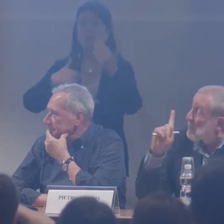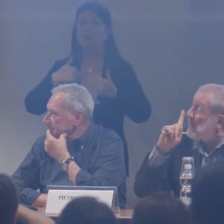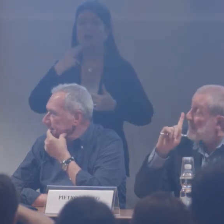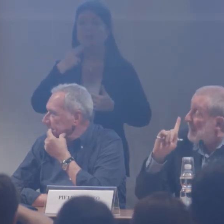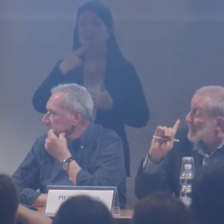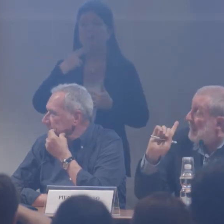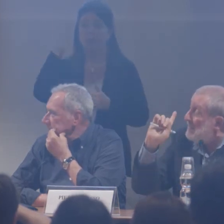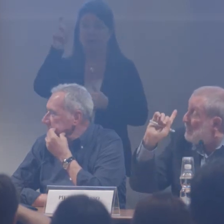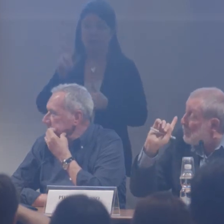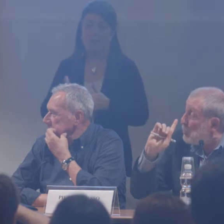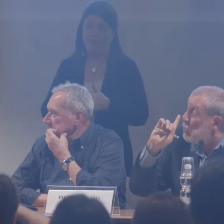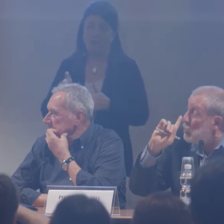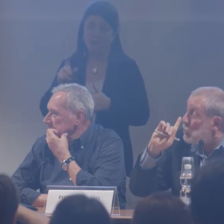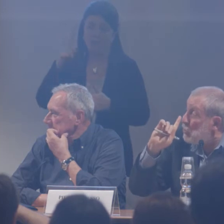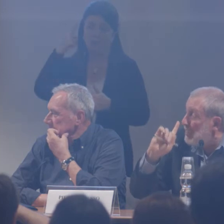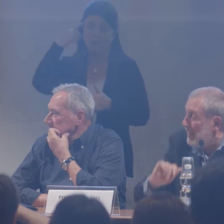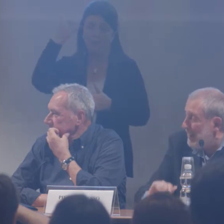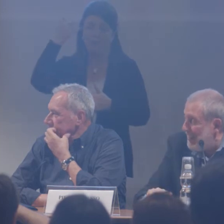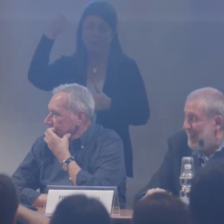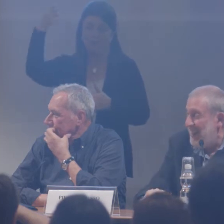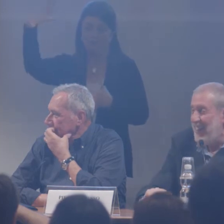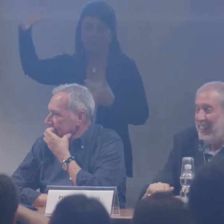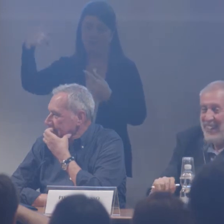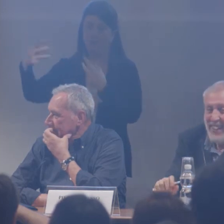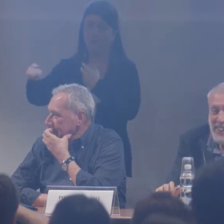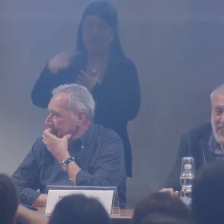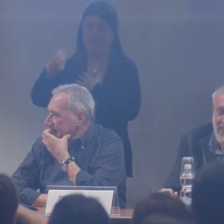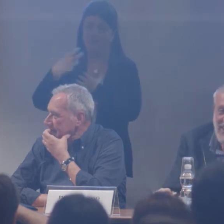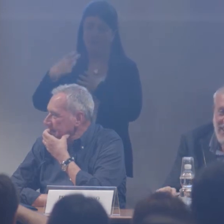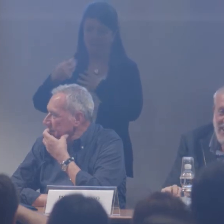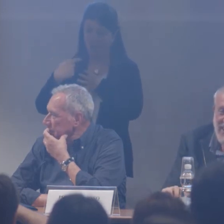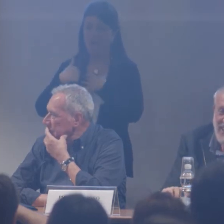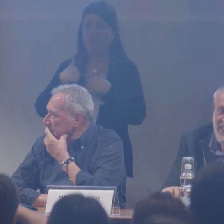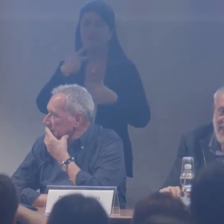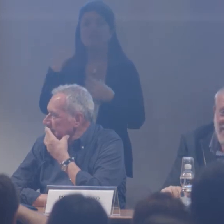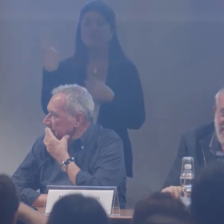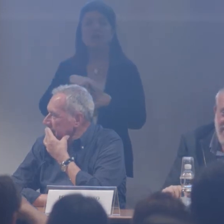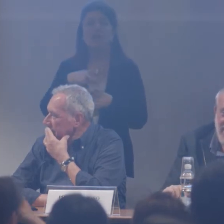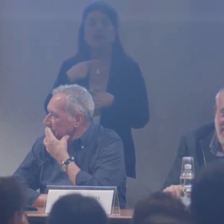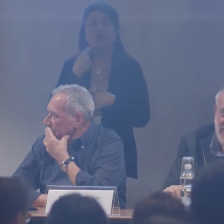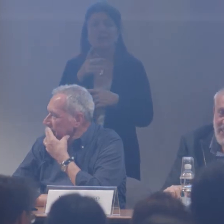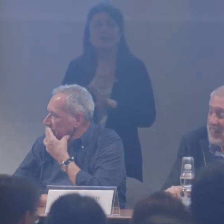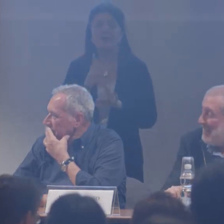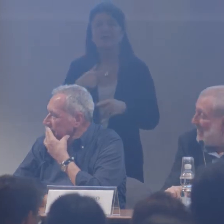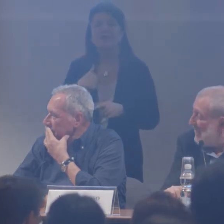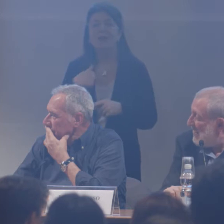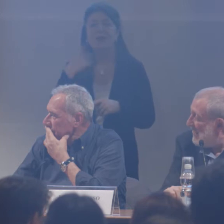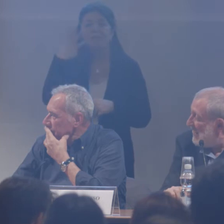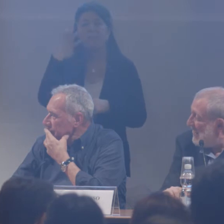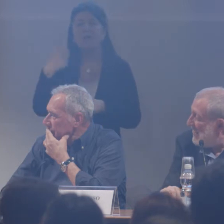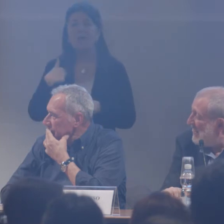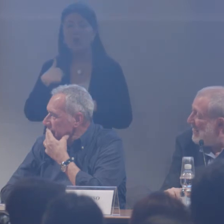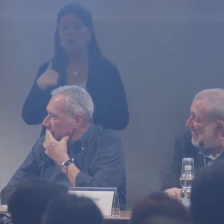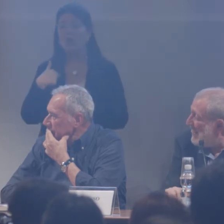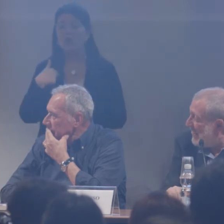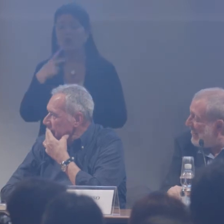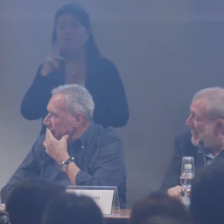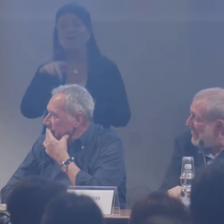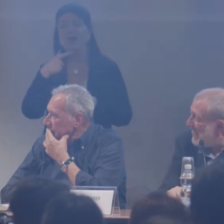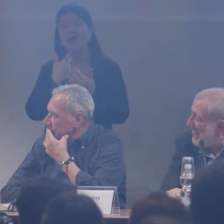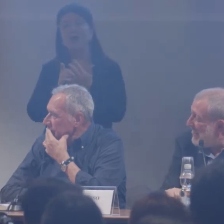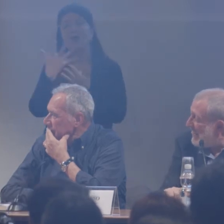Perché prima c'era, stai zitto. Non interessava, io mi ricordo che ero il giornalista di punta di cronaca nera